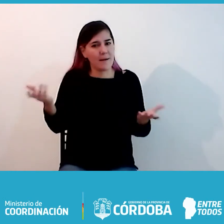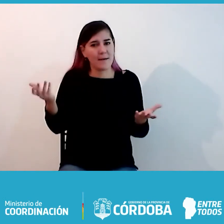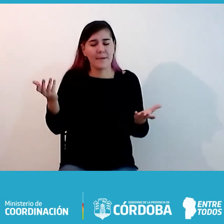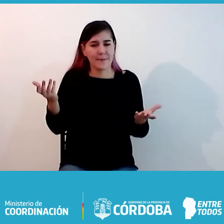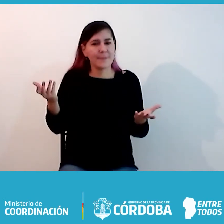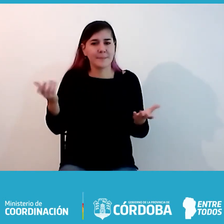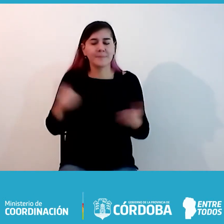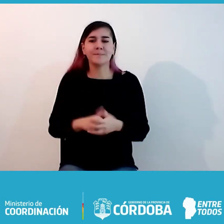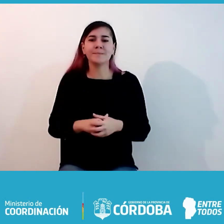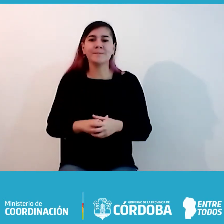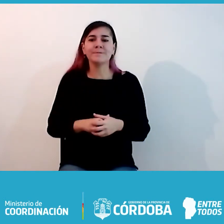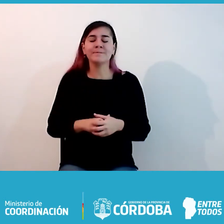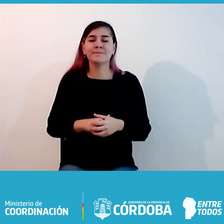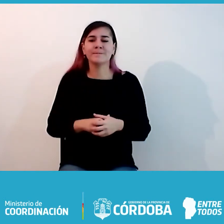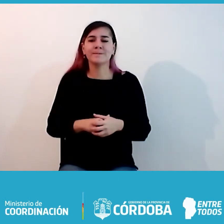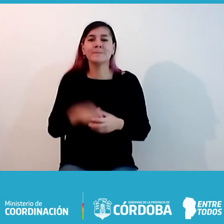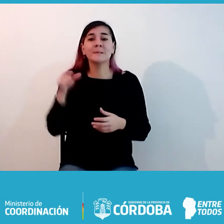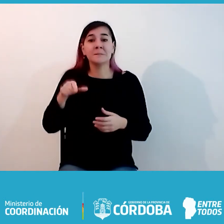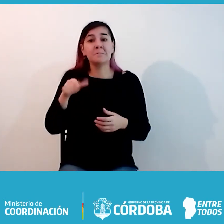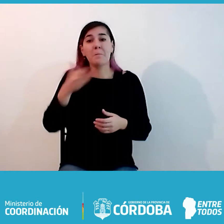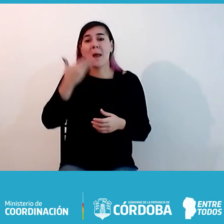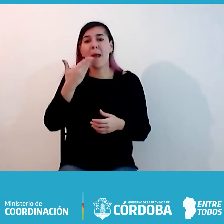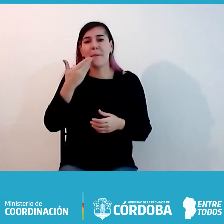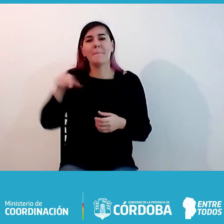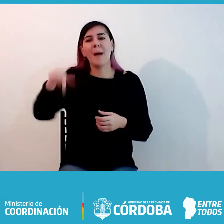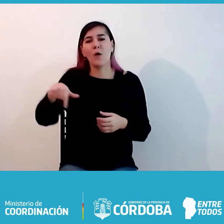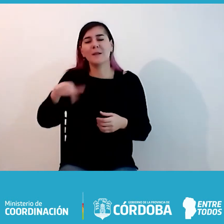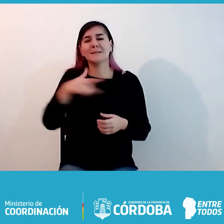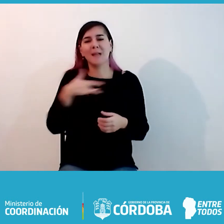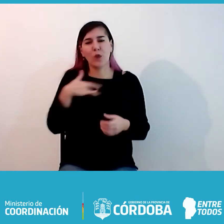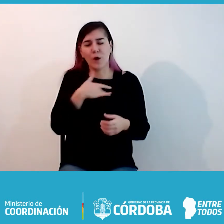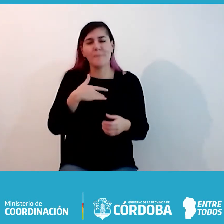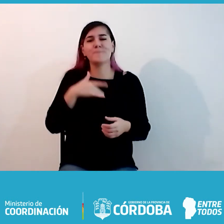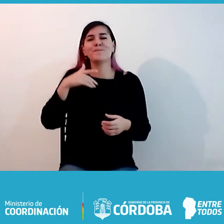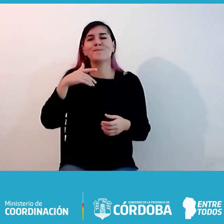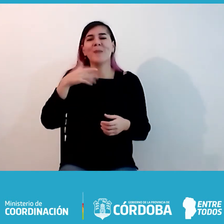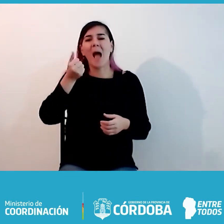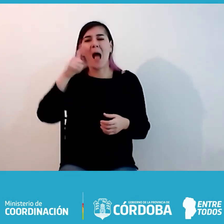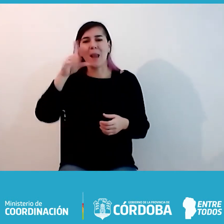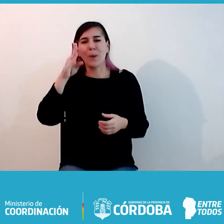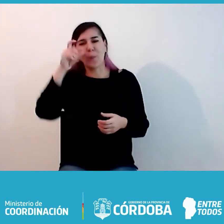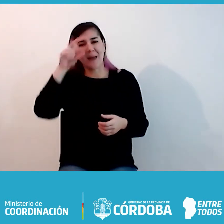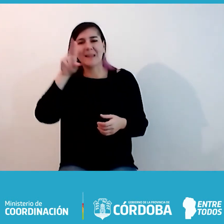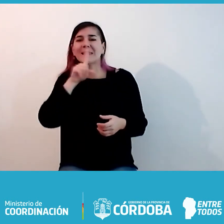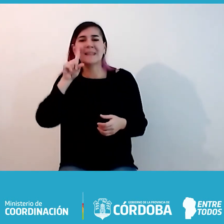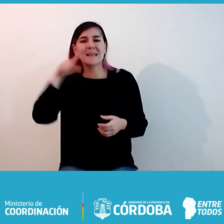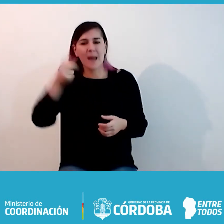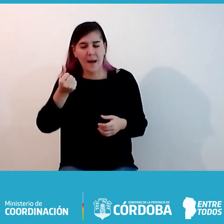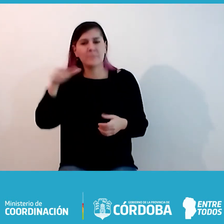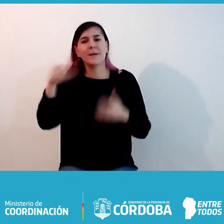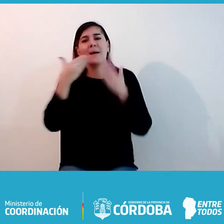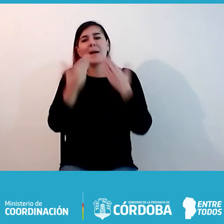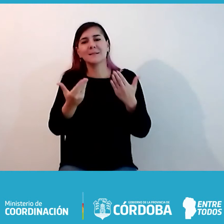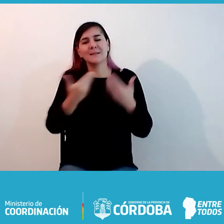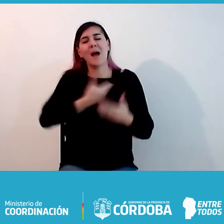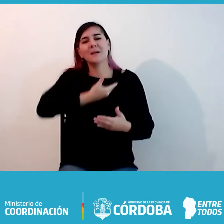otra oportunidad de esta audiencia. Se le da la palabra a la señora Bima Carla Albertina, quien inicialmente agradece a todas las asambleas